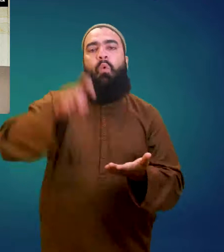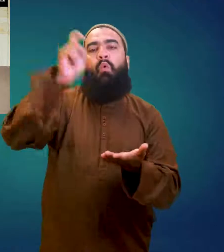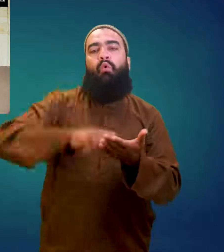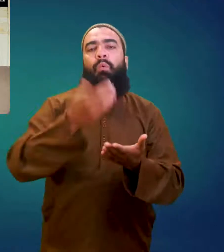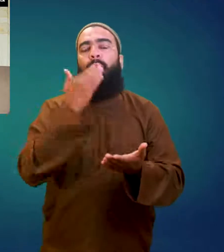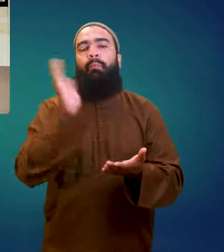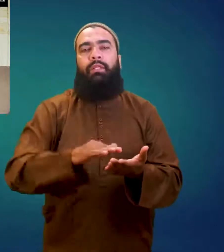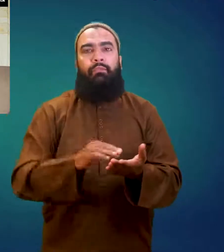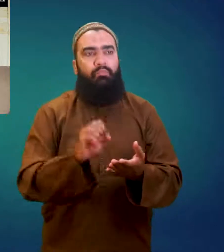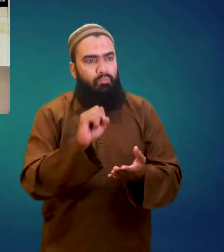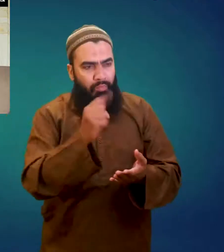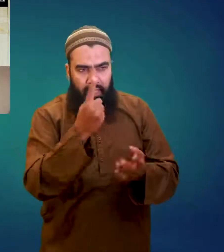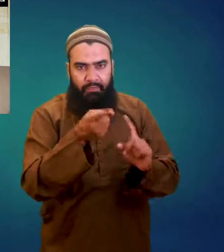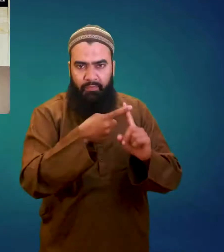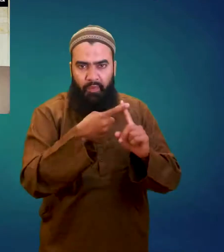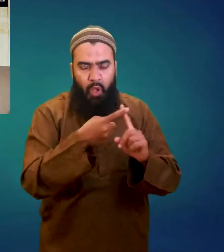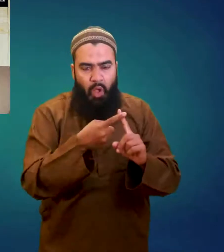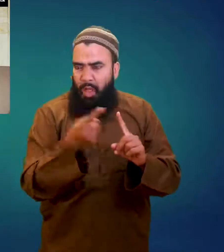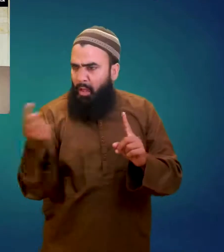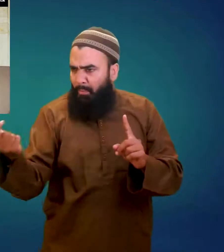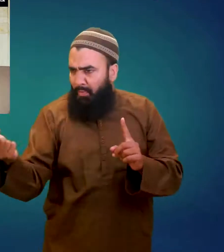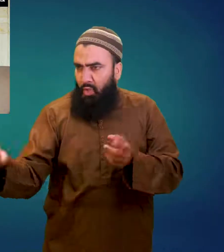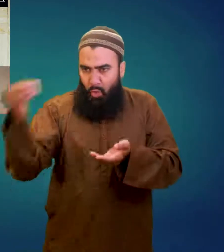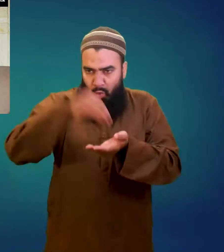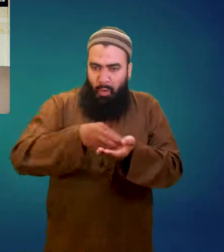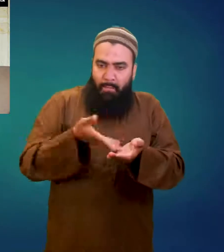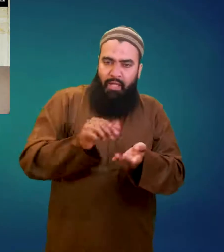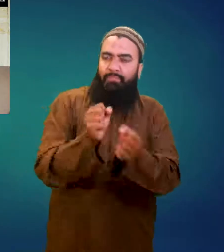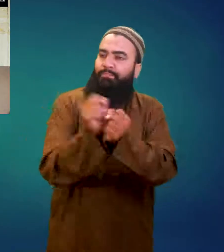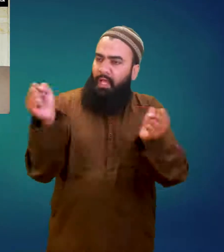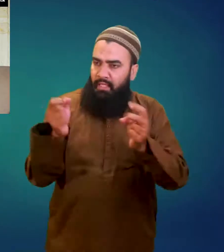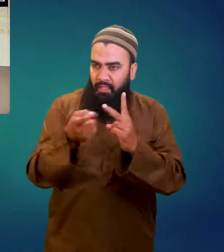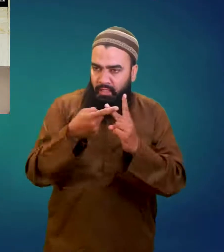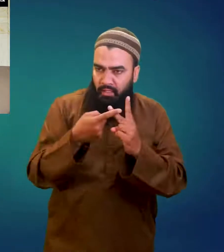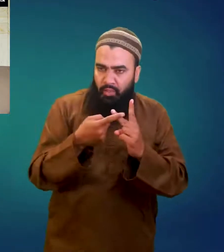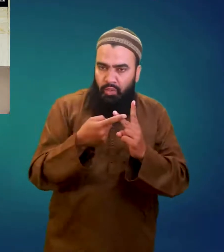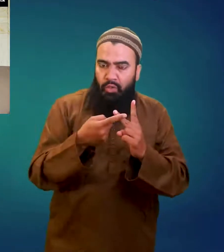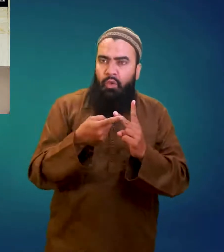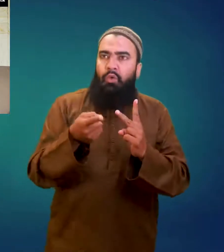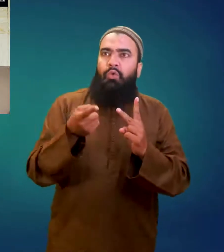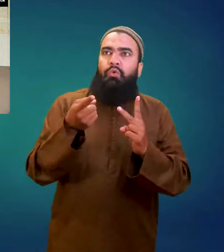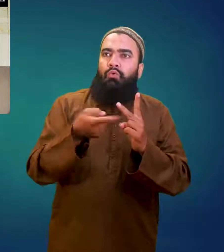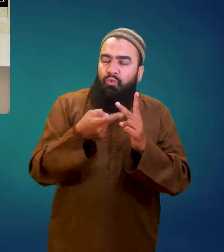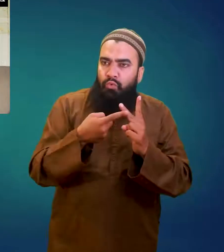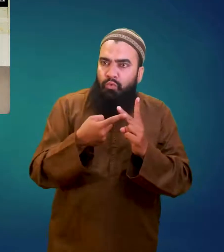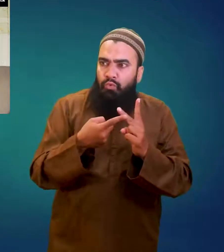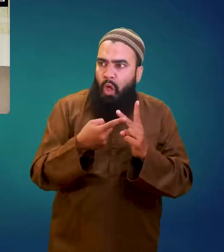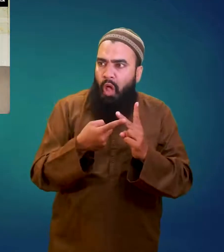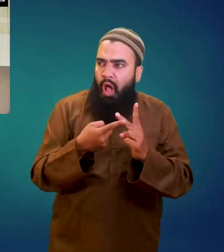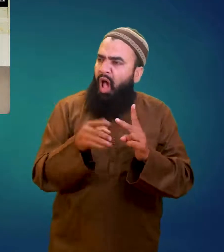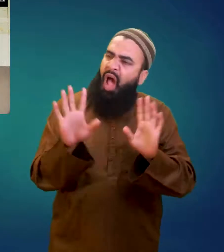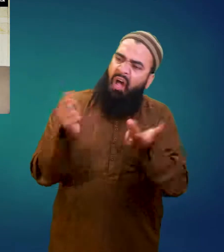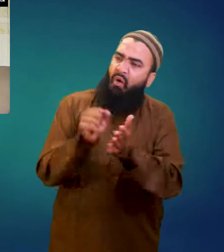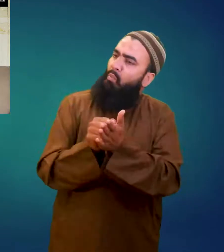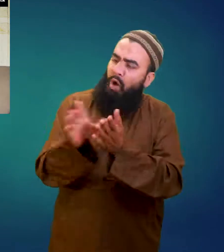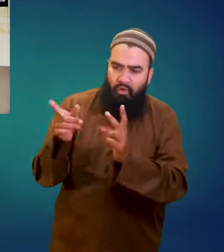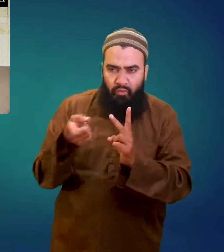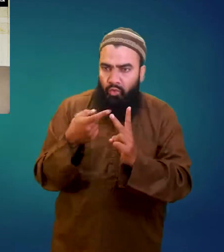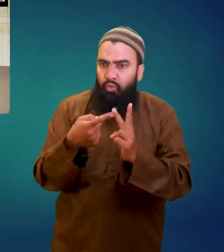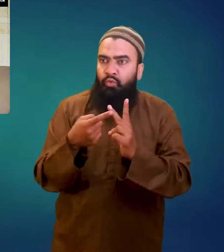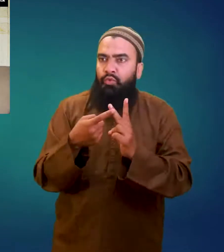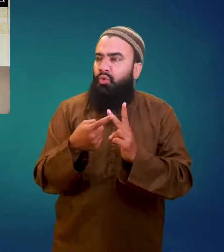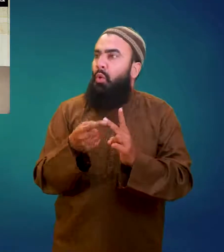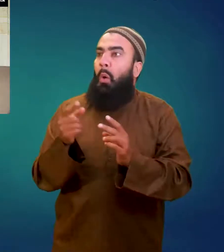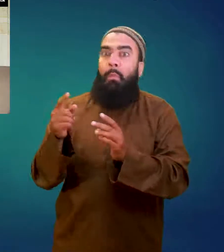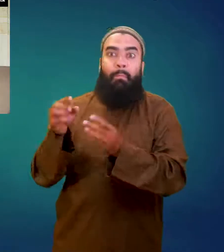بغیر فدیے کے چھوڑ دیا جائے، یا فدیہ لیا جائے، یا اپنے قیدیوں سے تبادلہ کر لیا جائے۔ جو